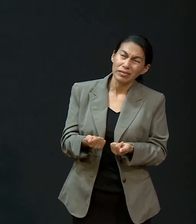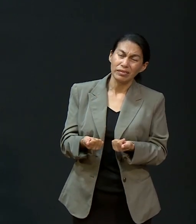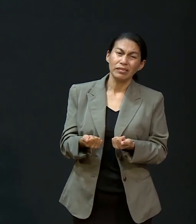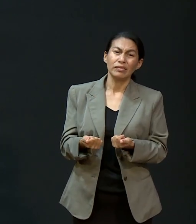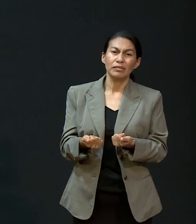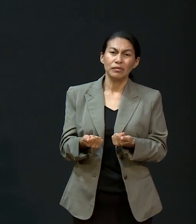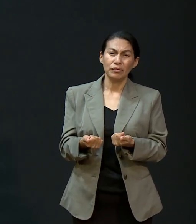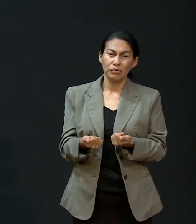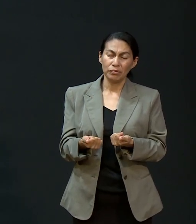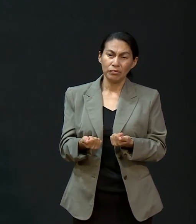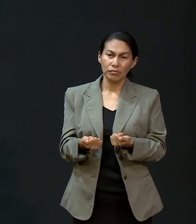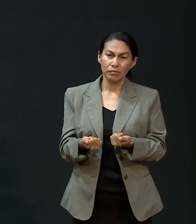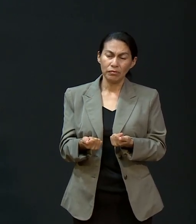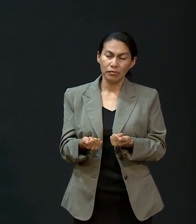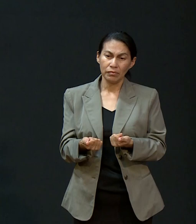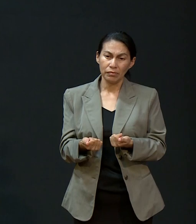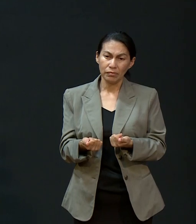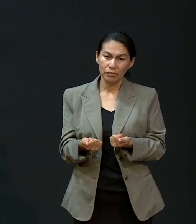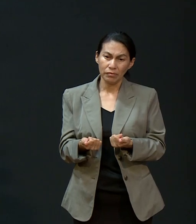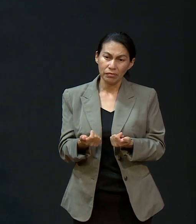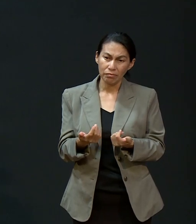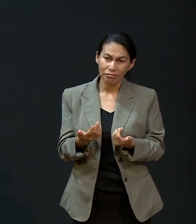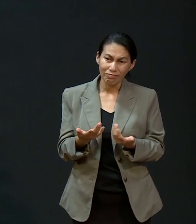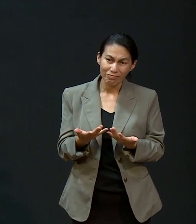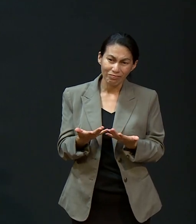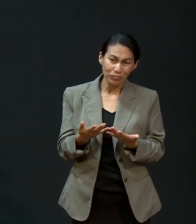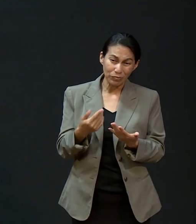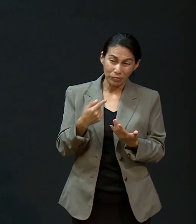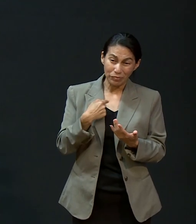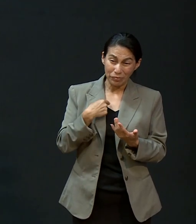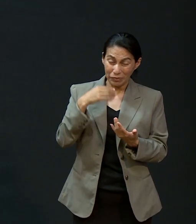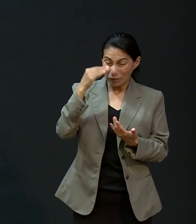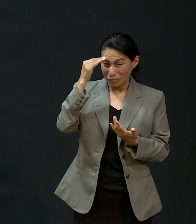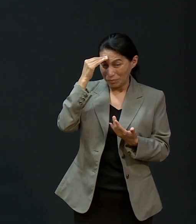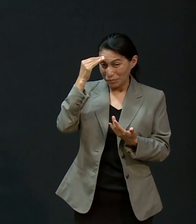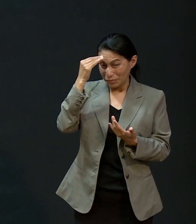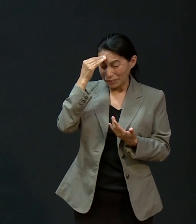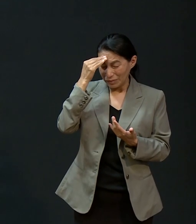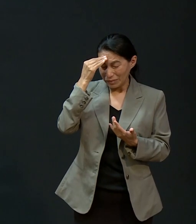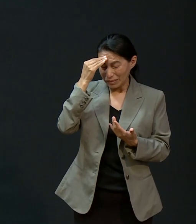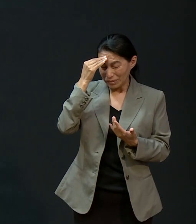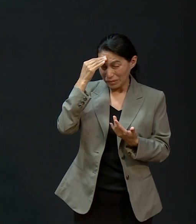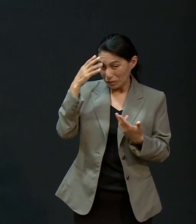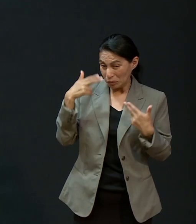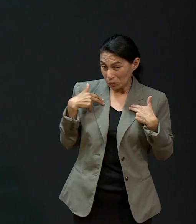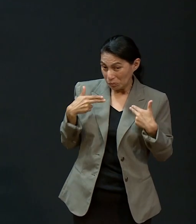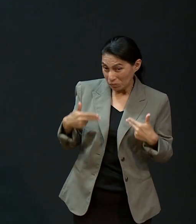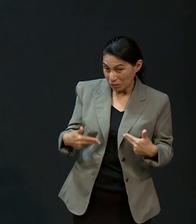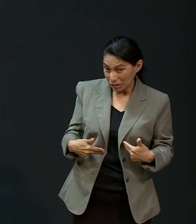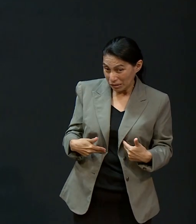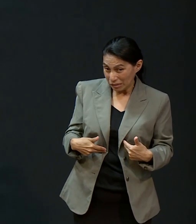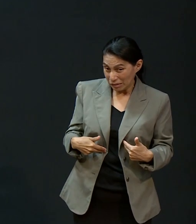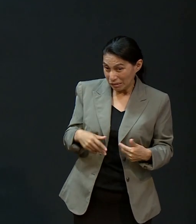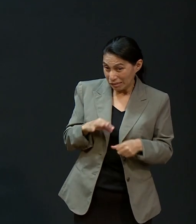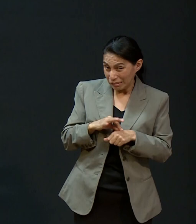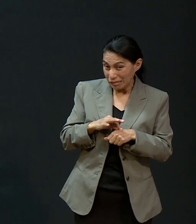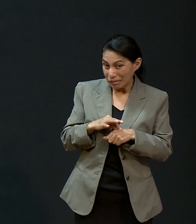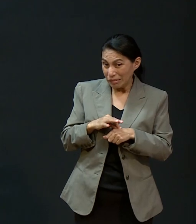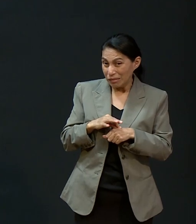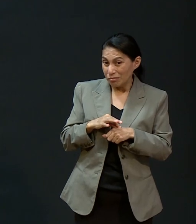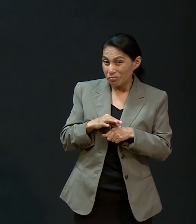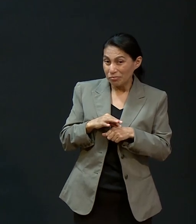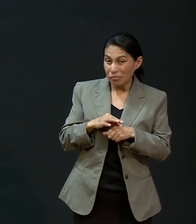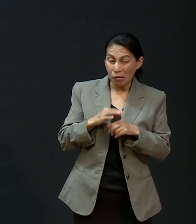No comprendo el por qué. Y tampoco mi mente humana no puede comprender